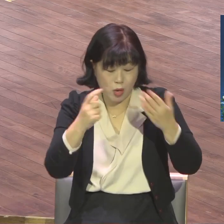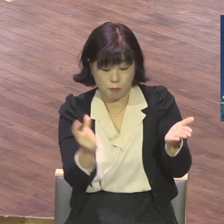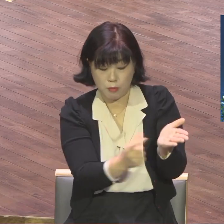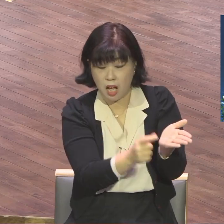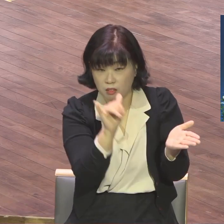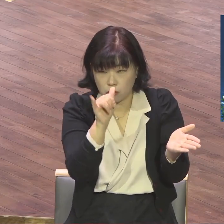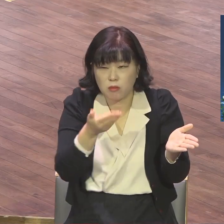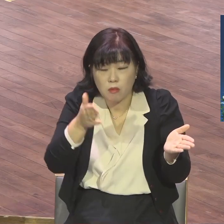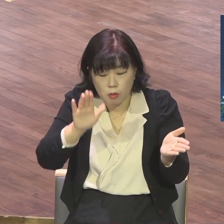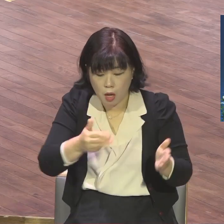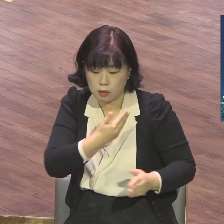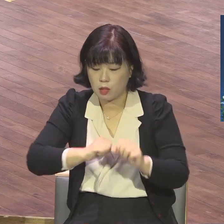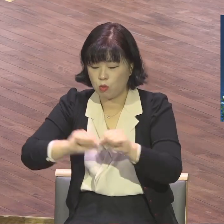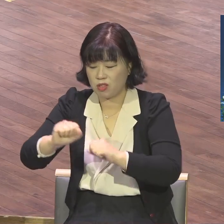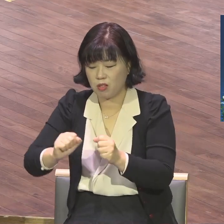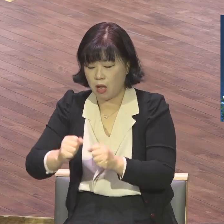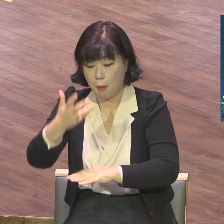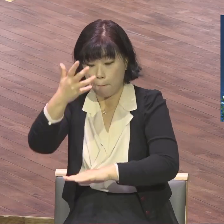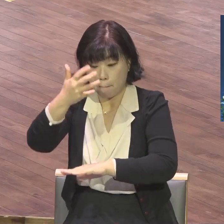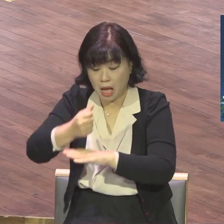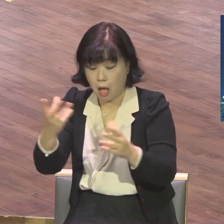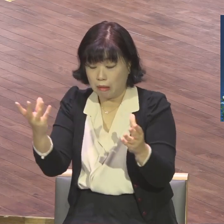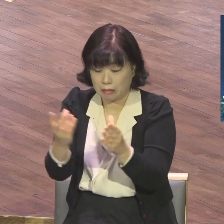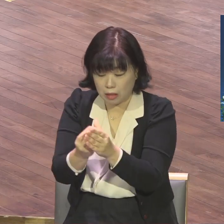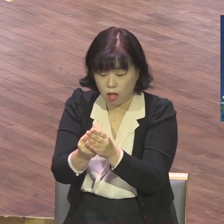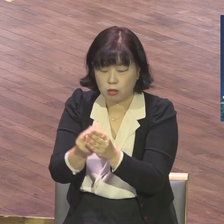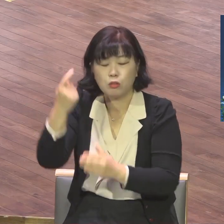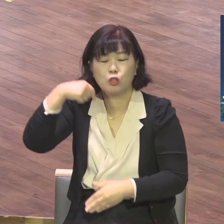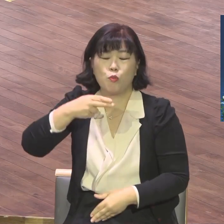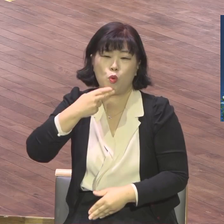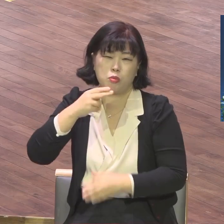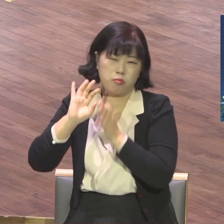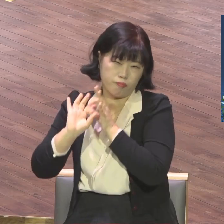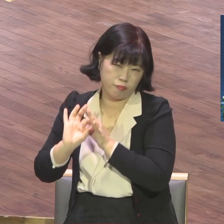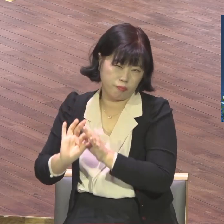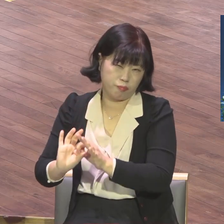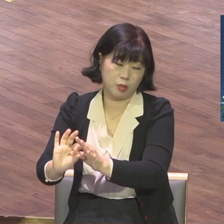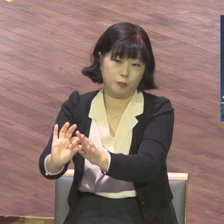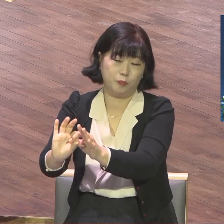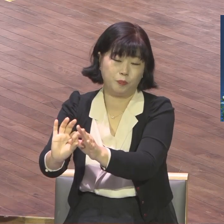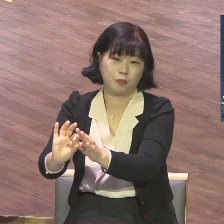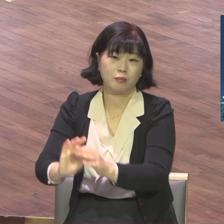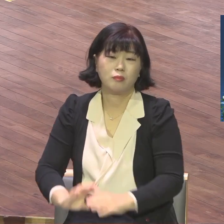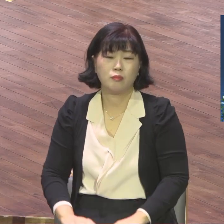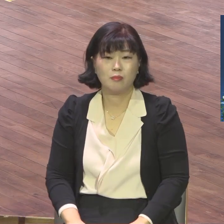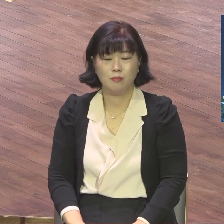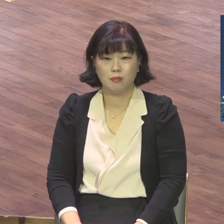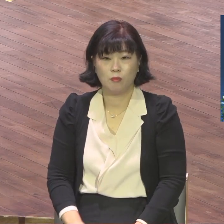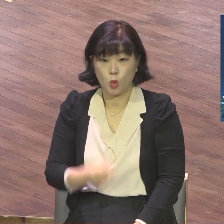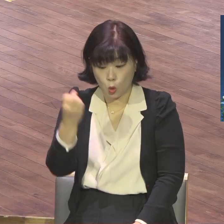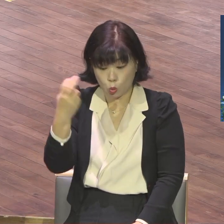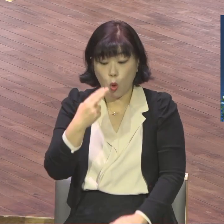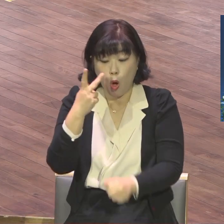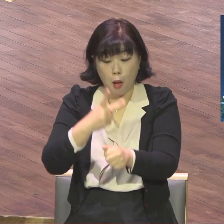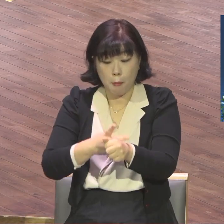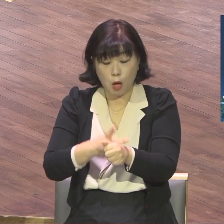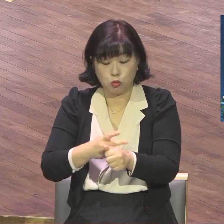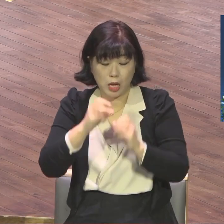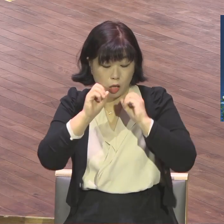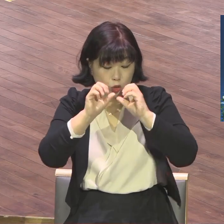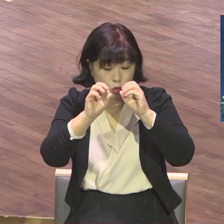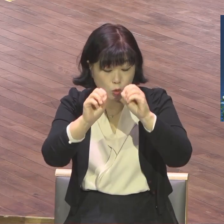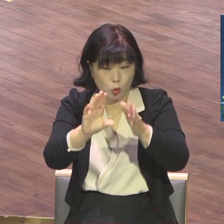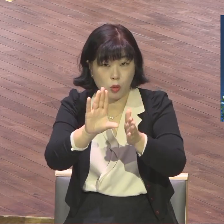행적도 미완성의 형태로 마감이 됩니다. 이것은 사도행전의 기록 목적이 바울의